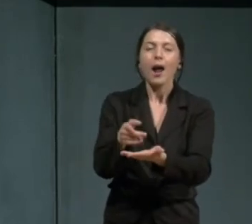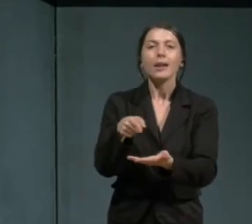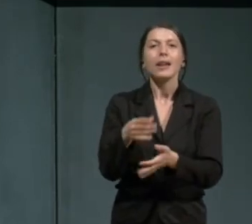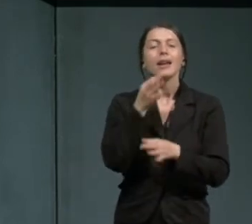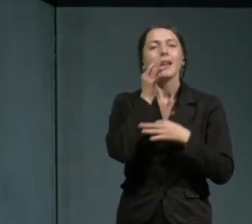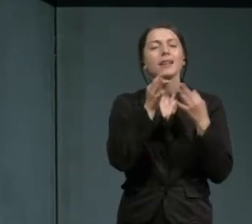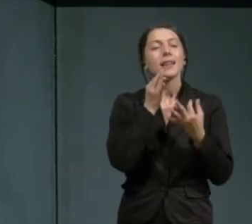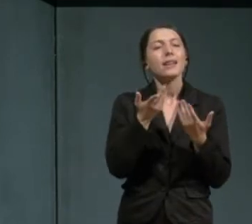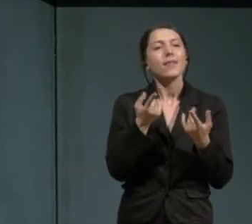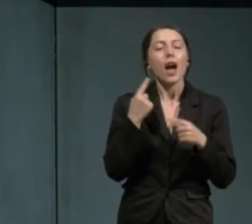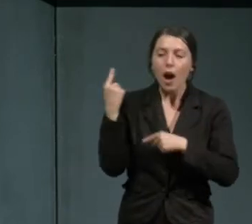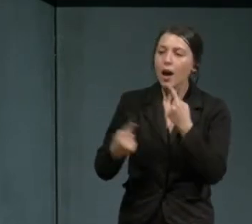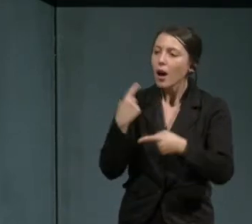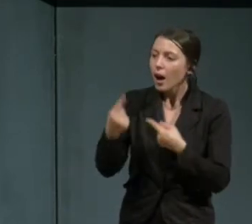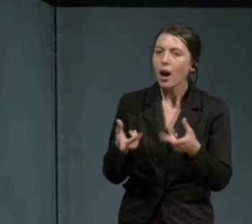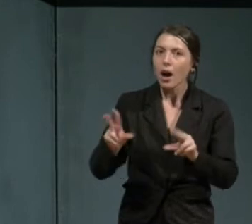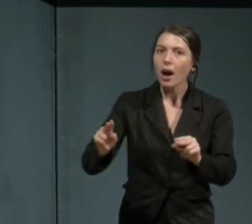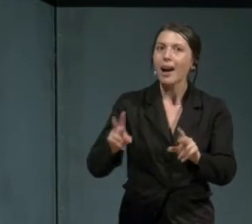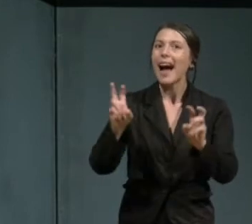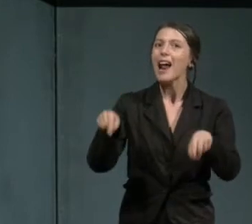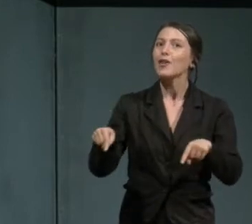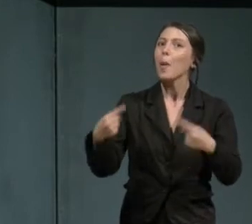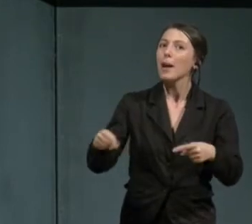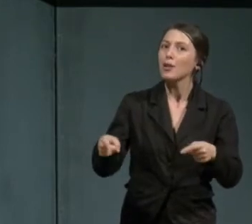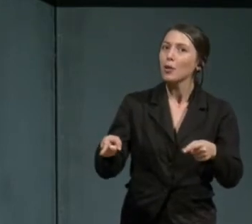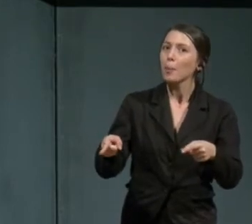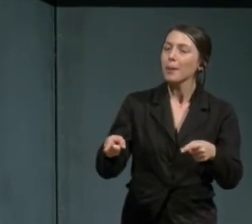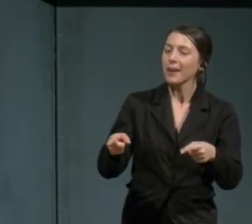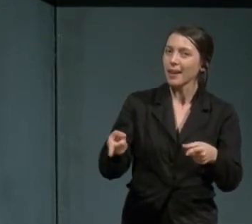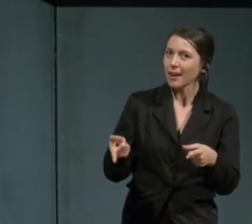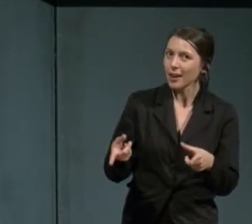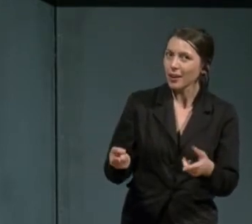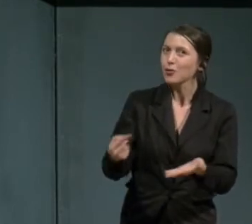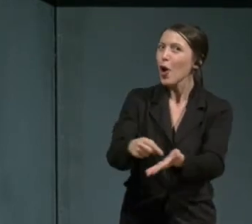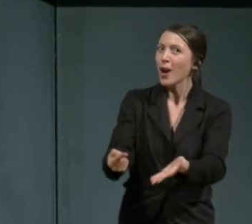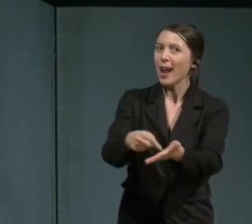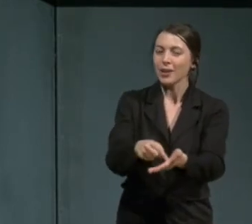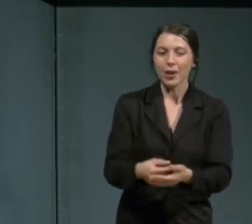diciamo c'è questo tema che poi ritroviamo nella i tuoi romanzi successivi